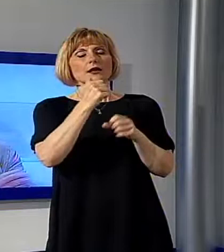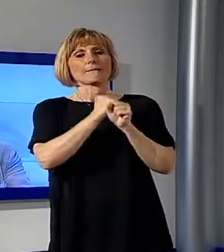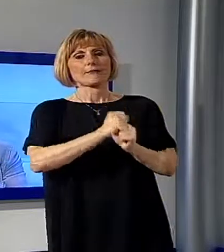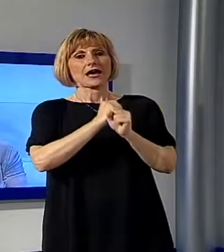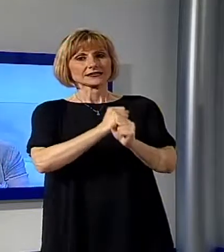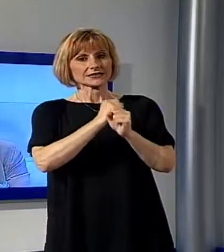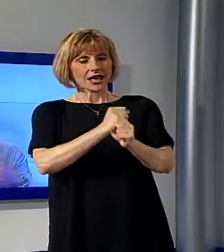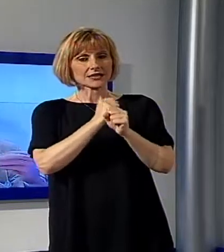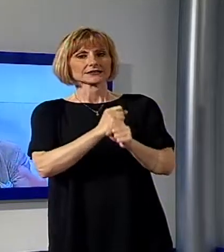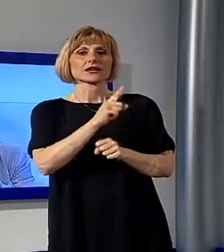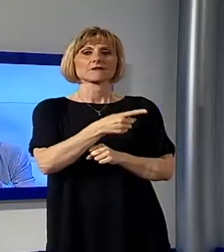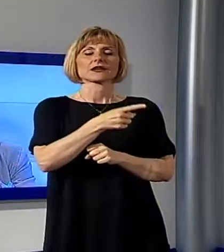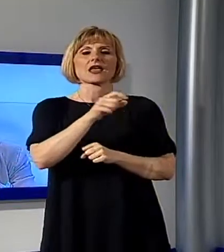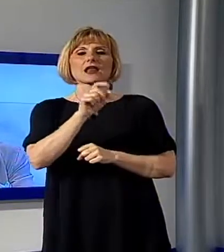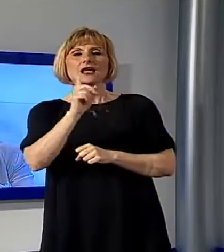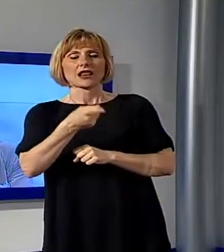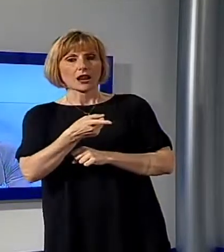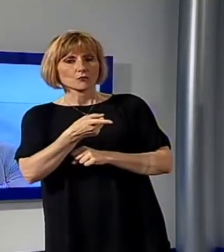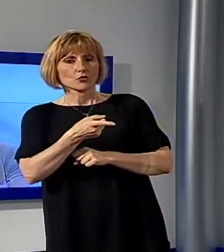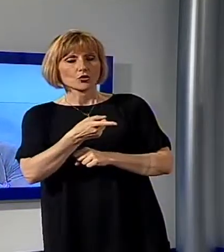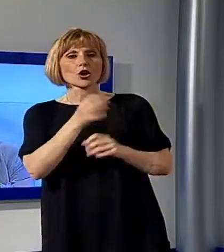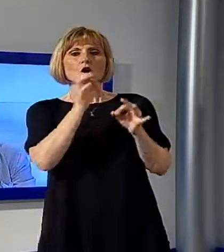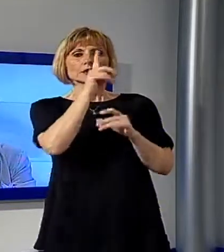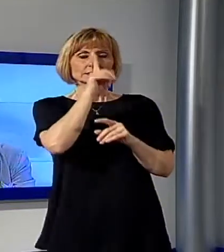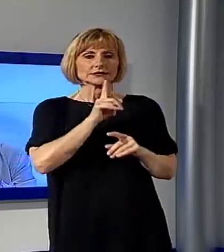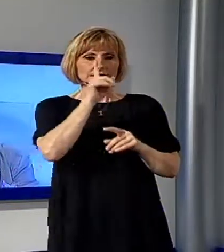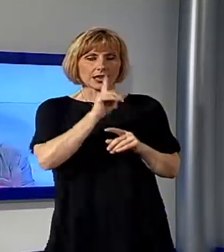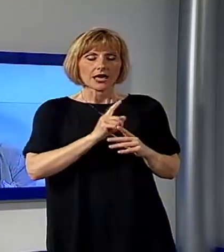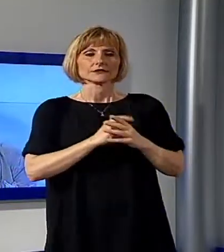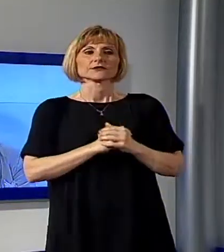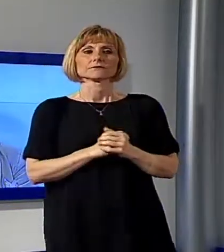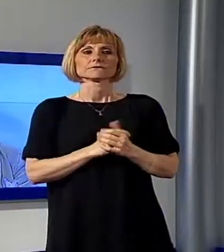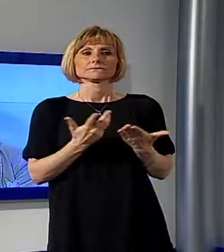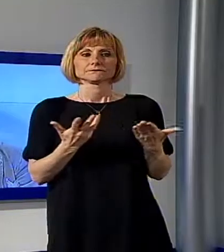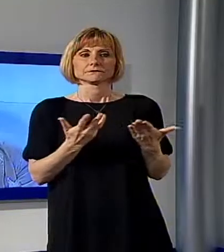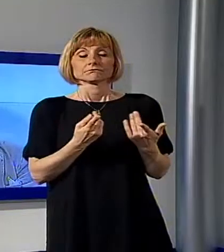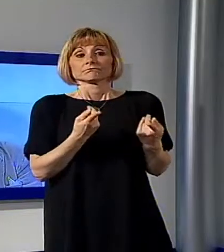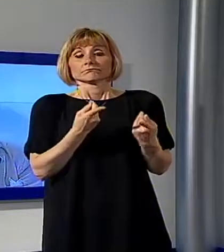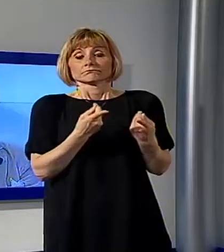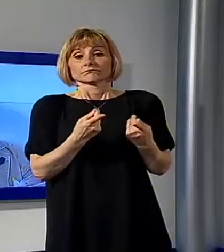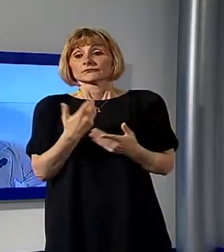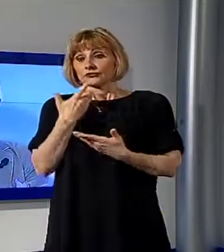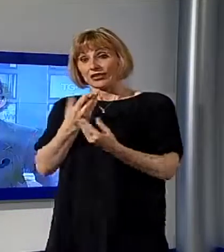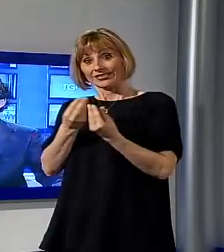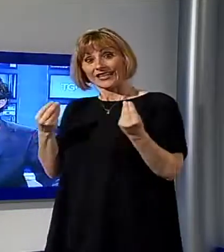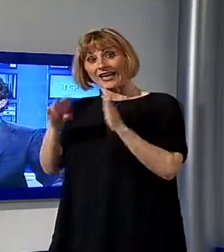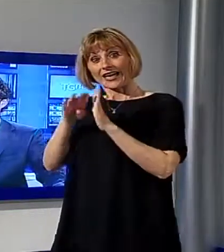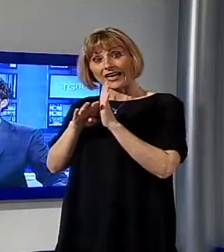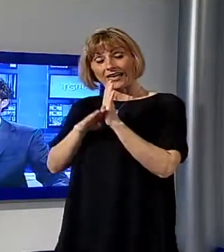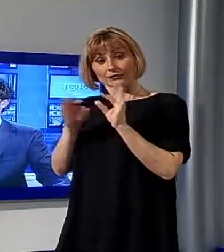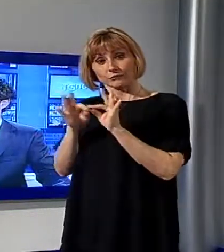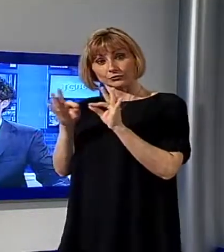con Gabriella Caramore, piuttosto che sul silenzio ancora con Mario Brunello e Oreste Bossini. Insomma, davvero sì, tantissimi eventi. Ce ne